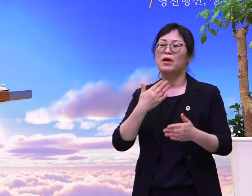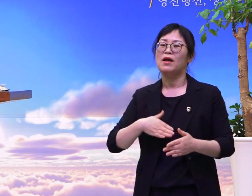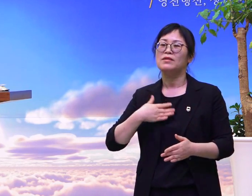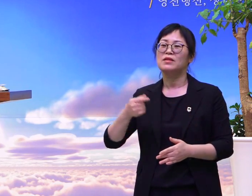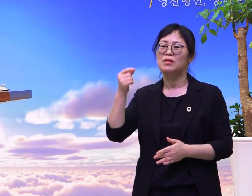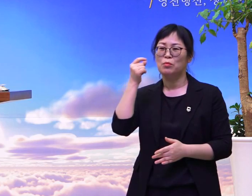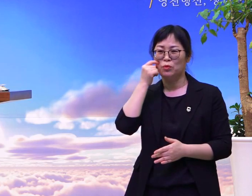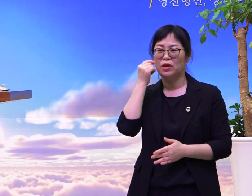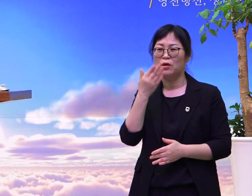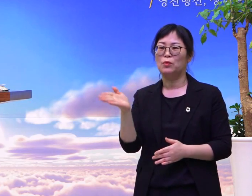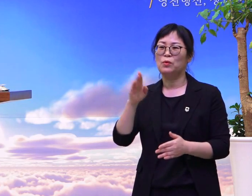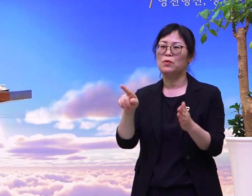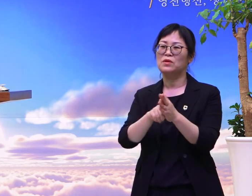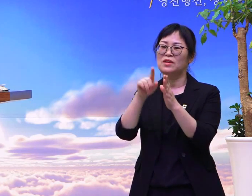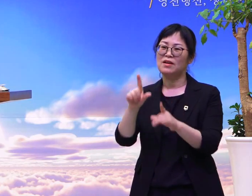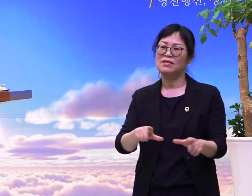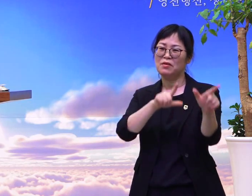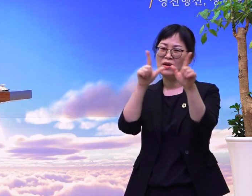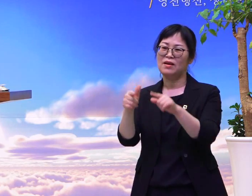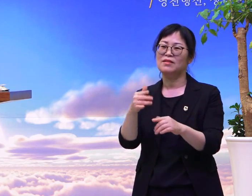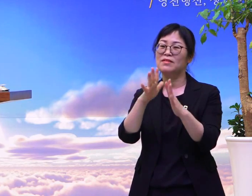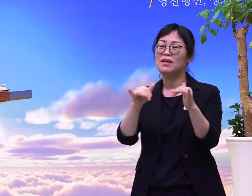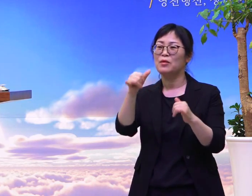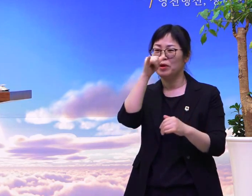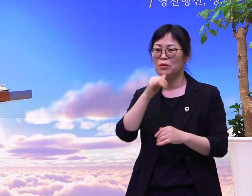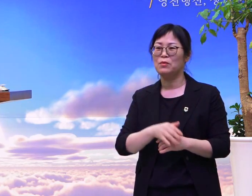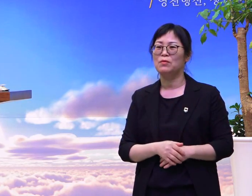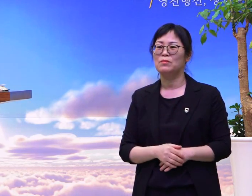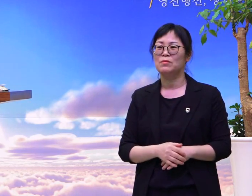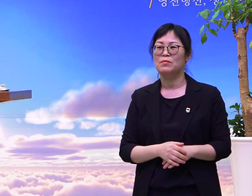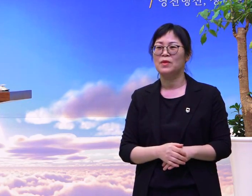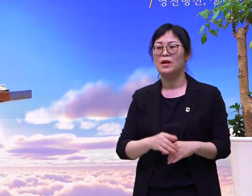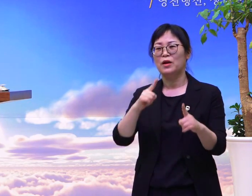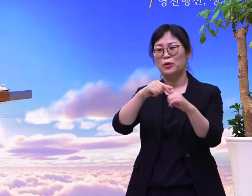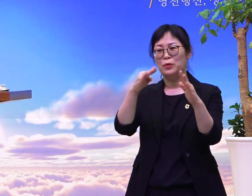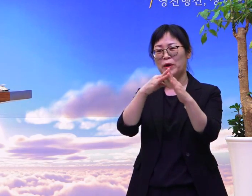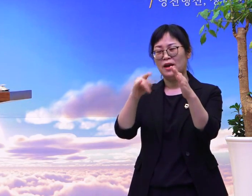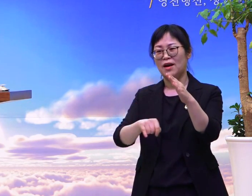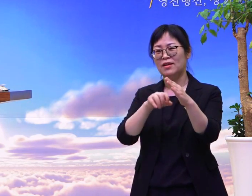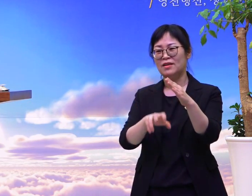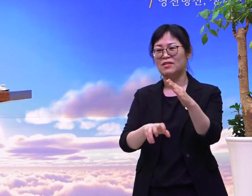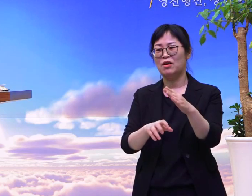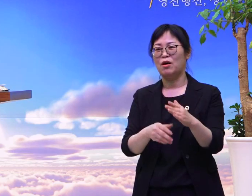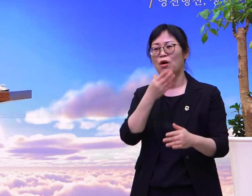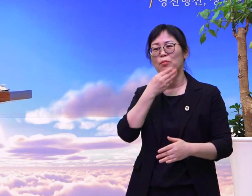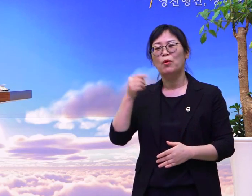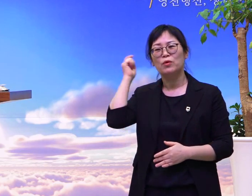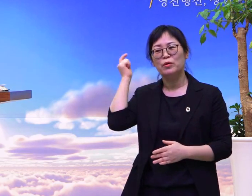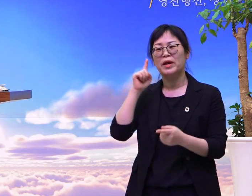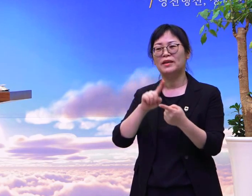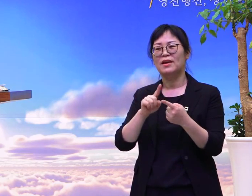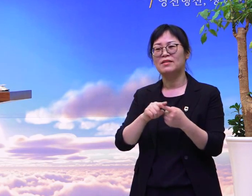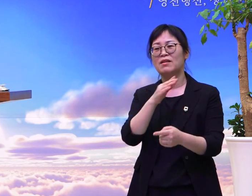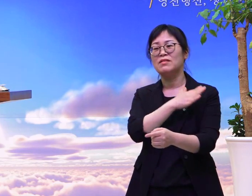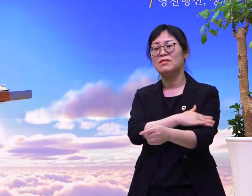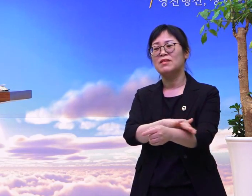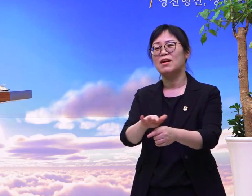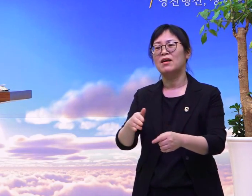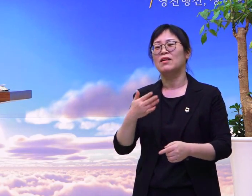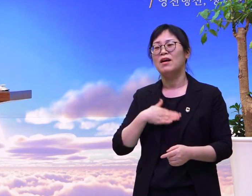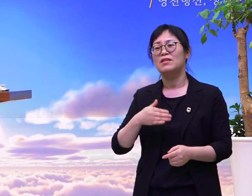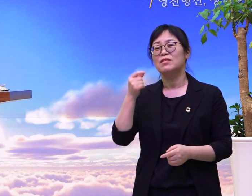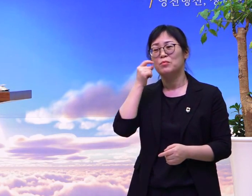못하고도 신앙생활을 한다고 하는 사람들이 있고, 교회 안에서 복음에 대해서 잘 알지 못하는